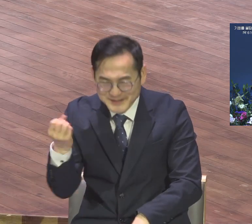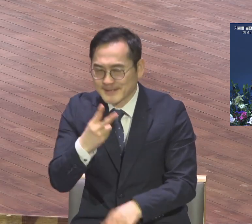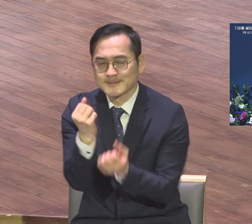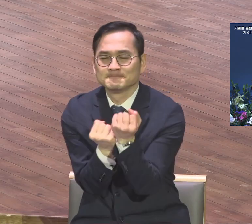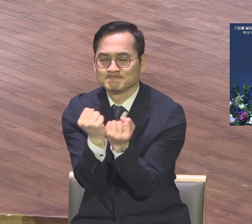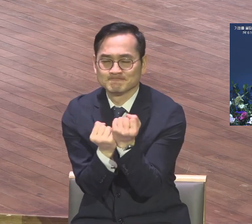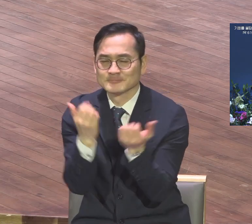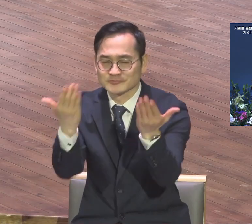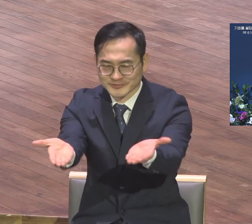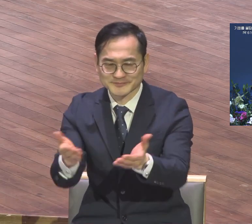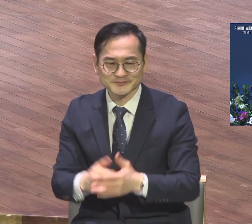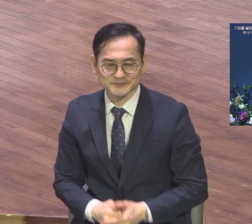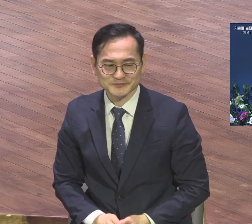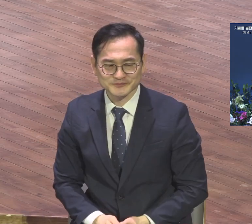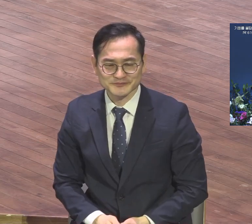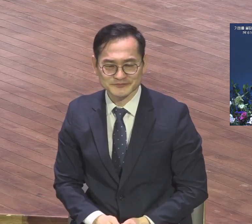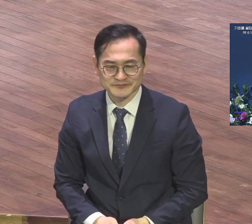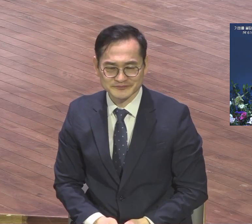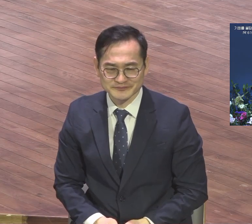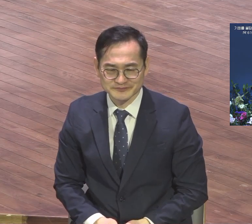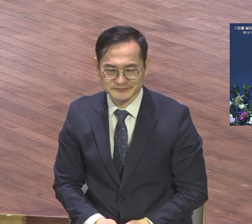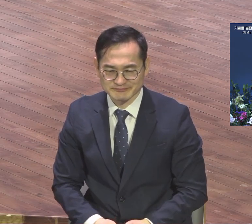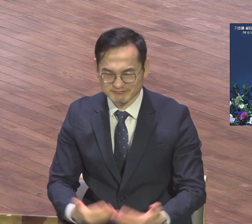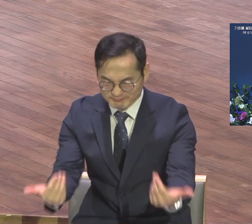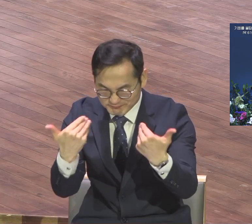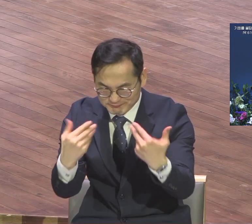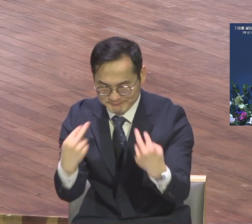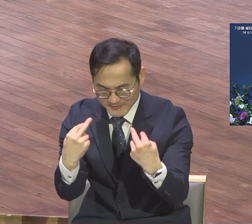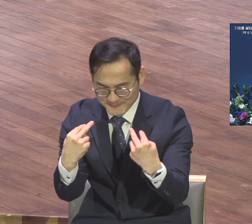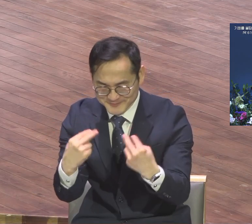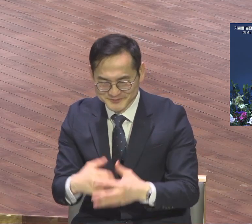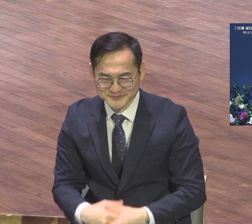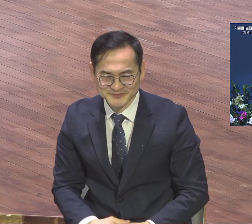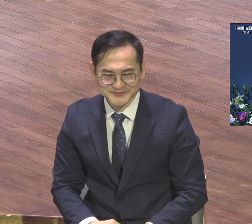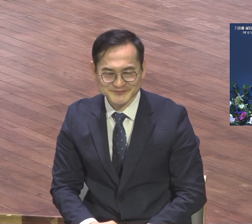딱 말씀드릴게요. 일곱 구절 이걸 마음 끝이에요. 이게